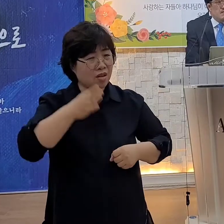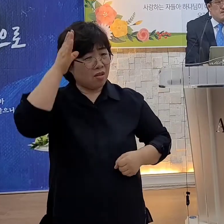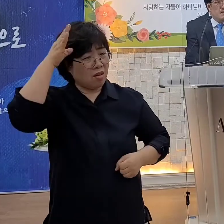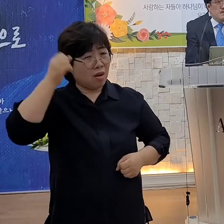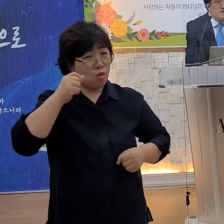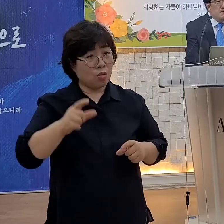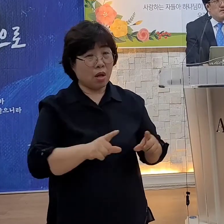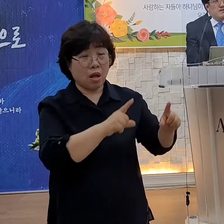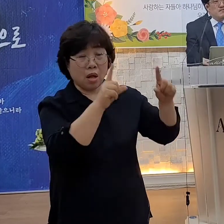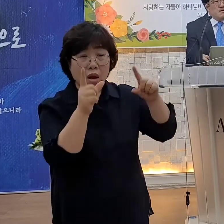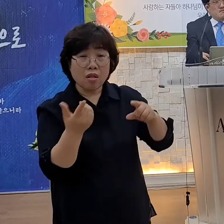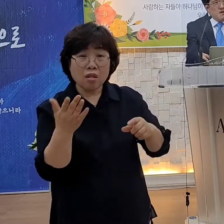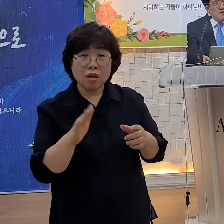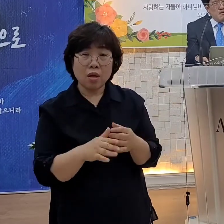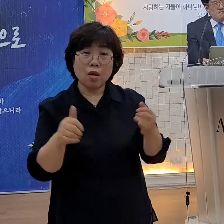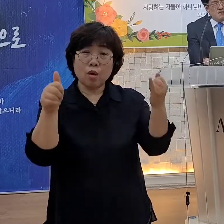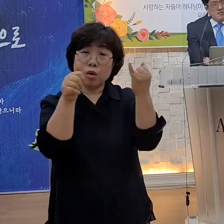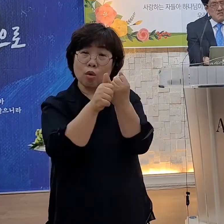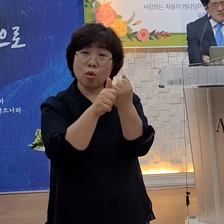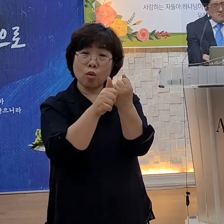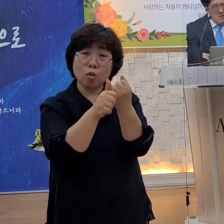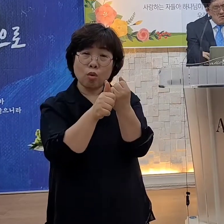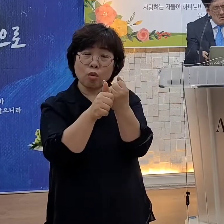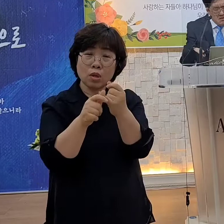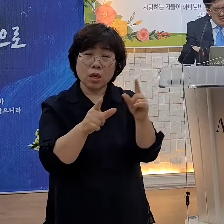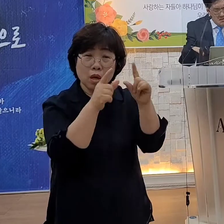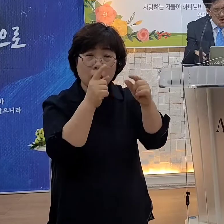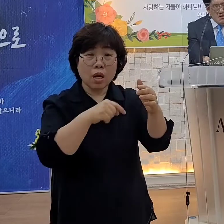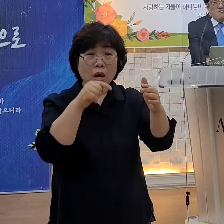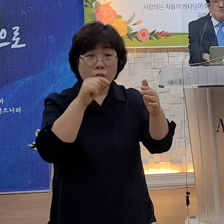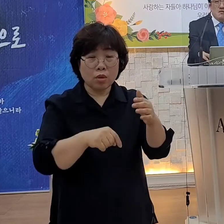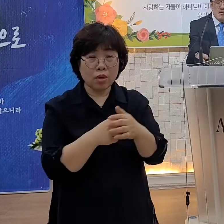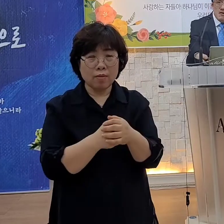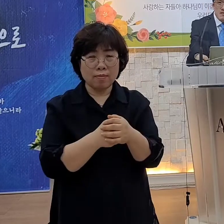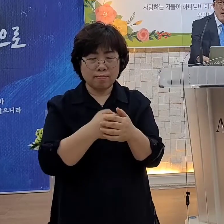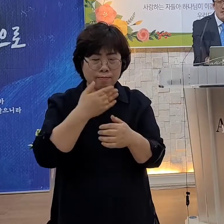사는데 이 결혼 생활 가운데서 정말